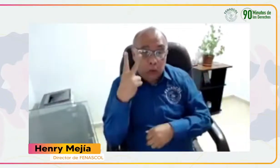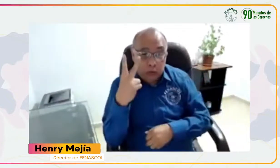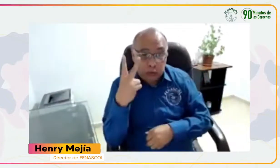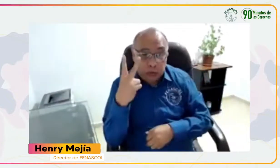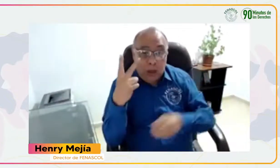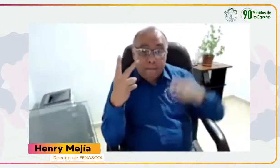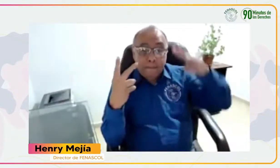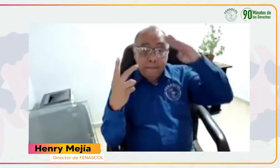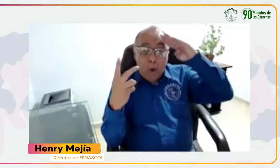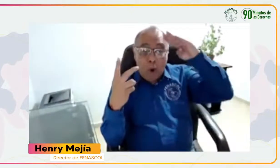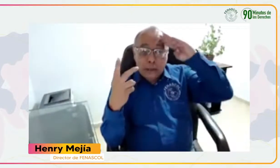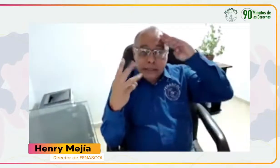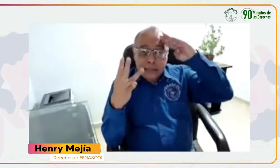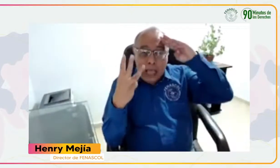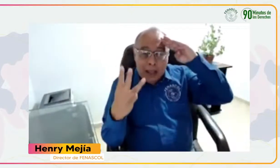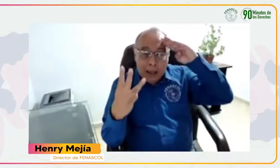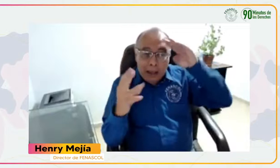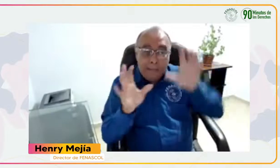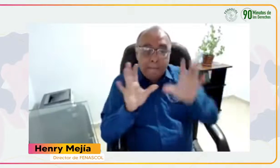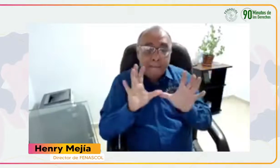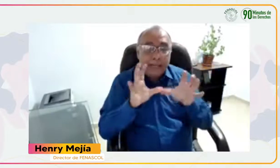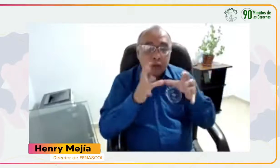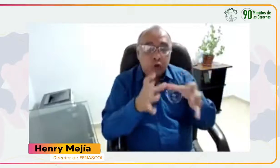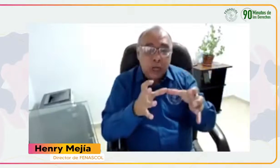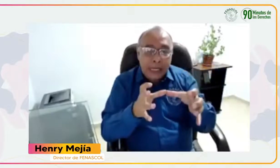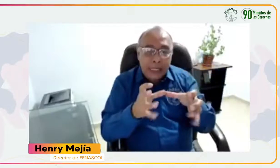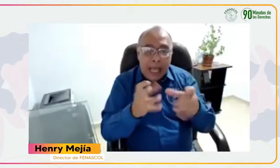No solamente estamos hablando de Fiscalía,